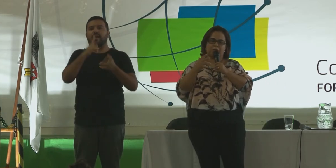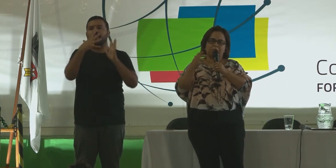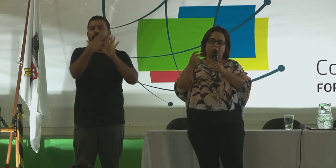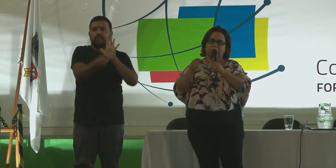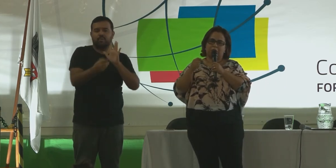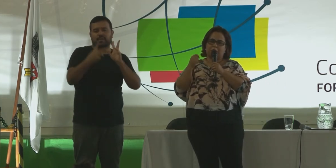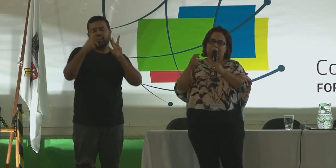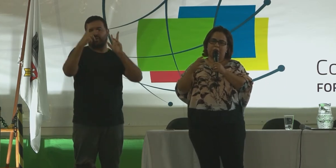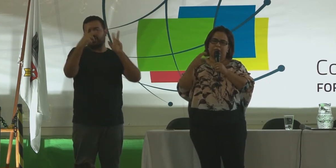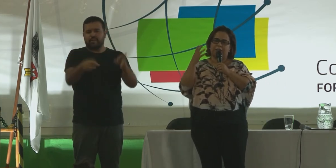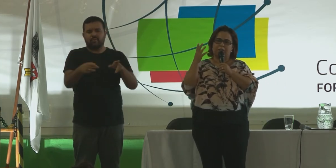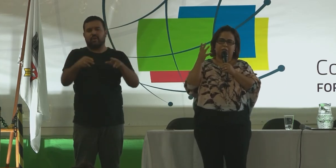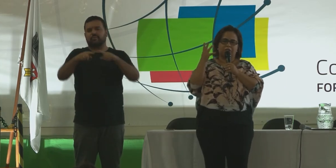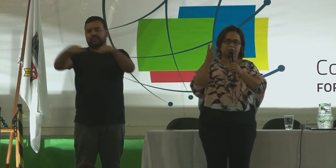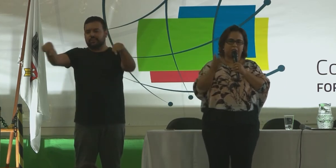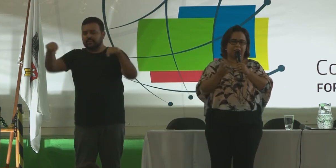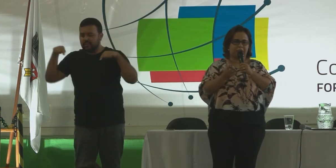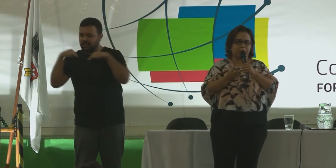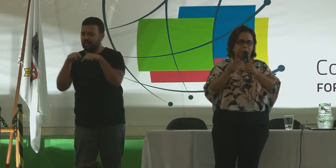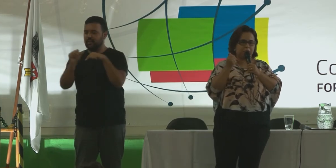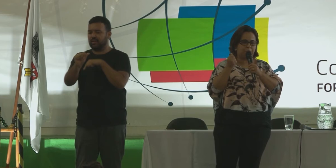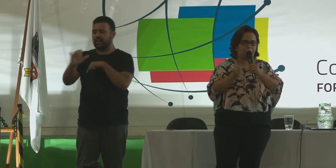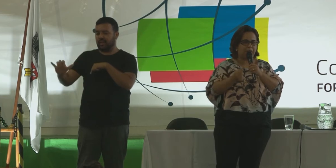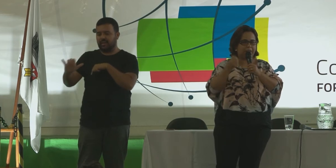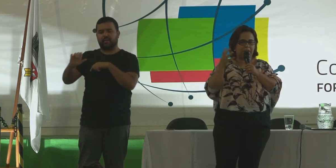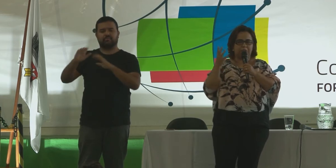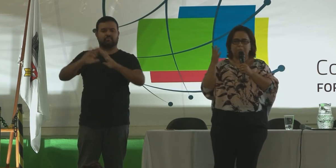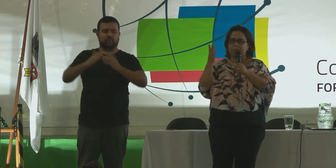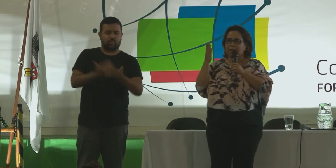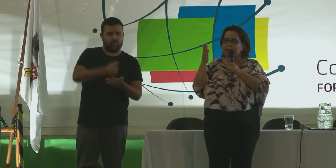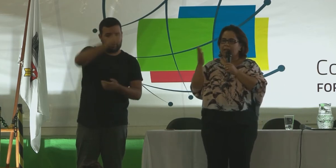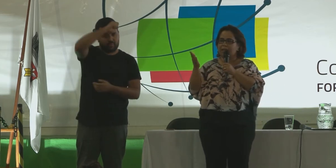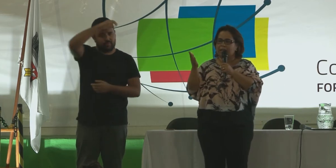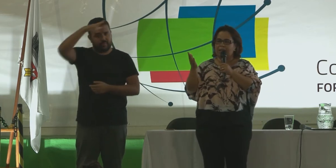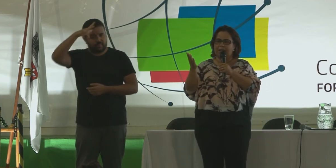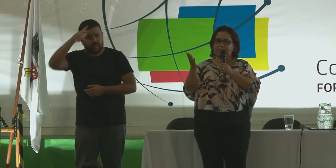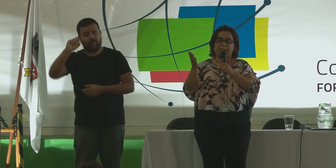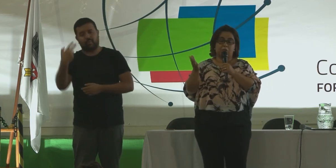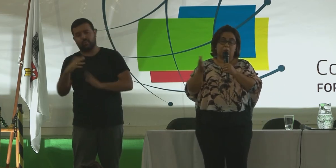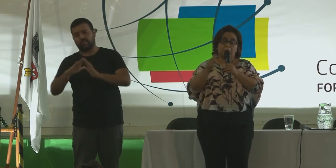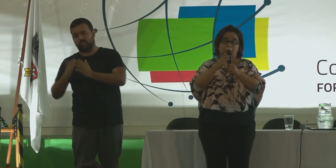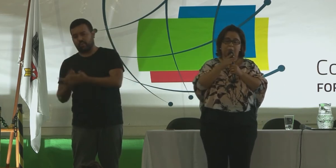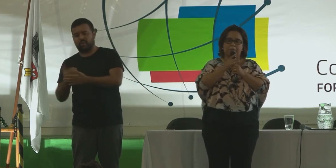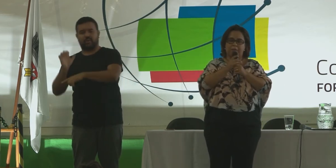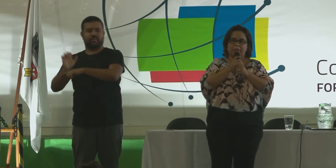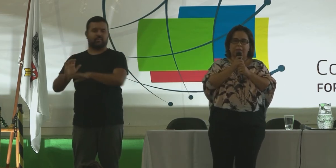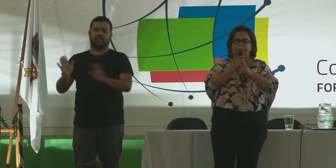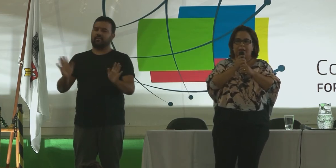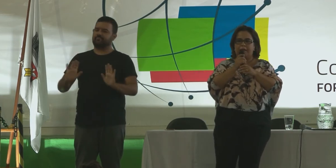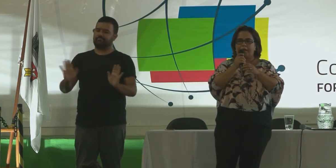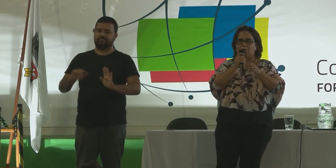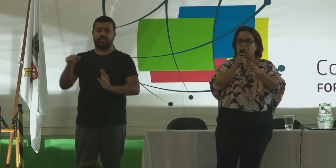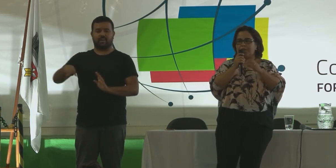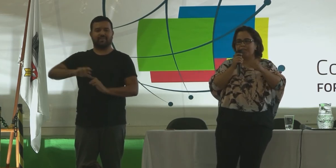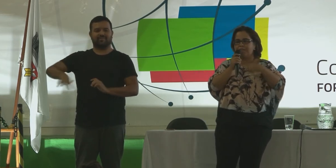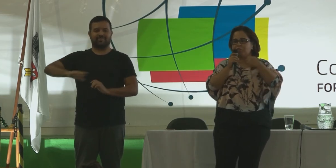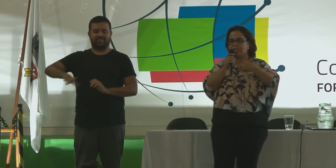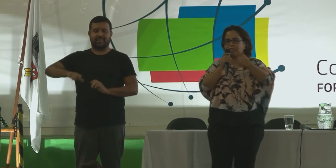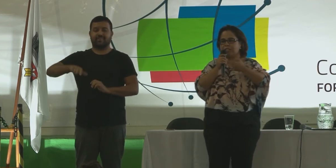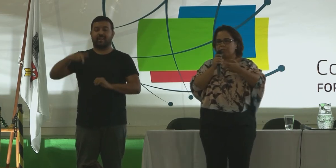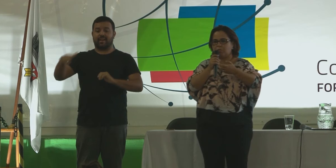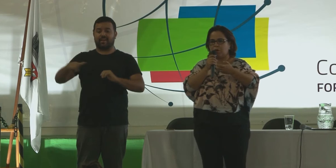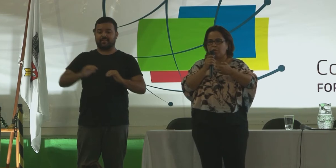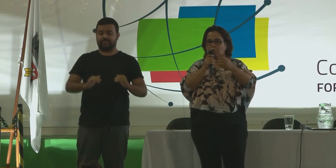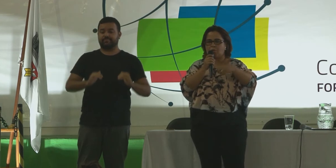do atendimento educacional especializado que a gente tem na rede municipal e na rede estadual. Né? O nível